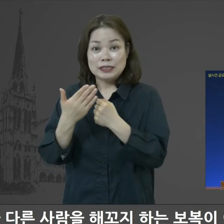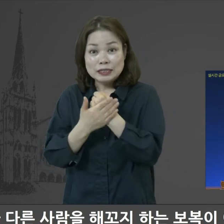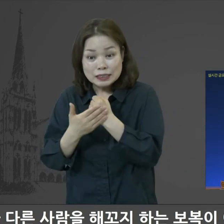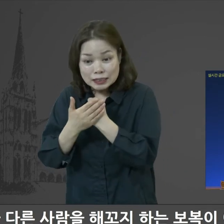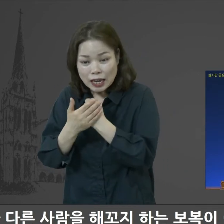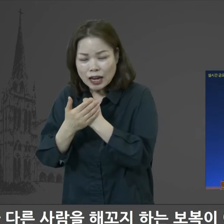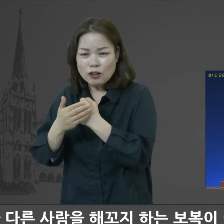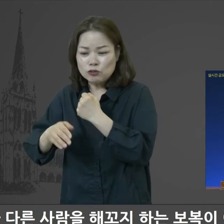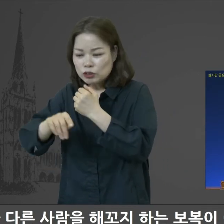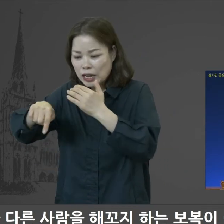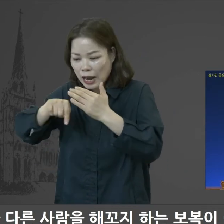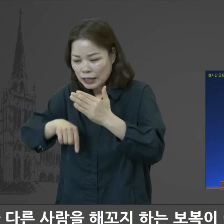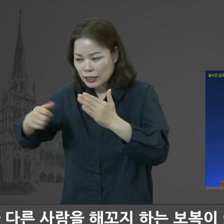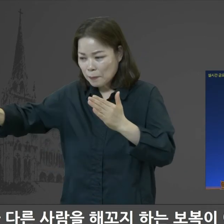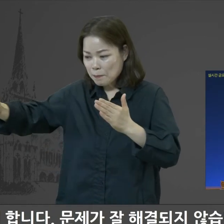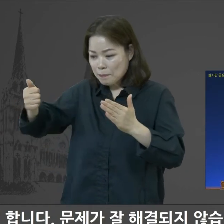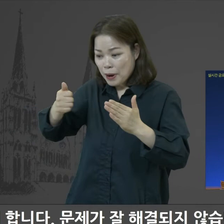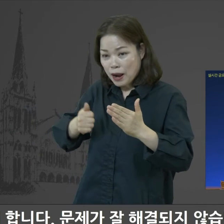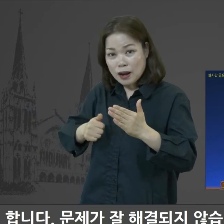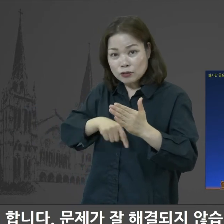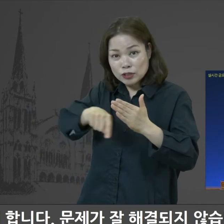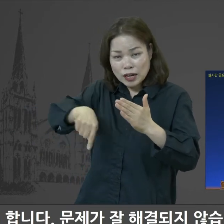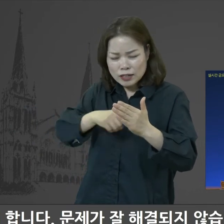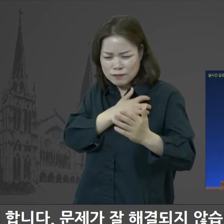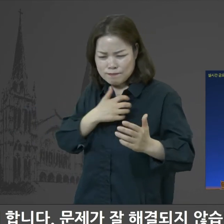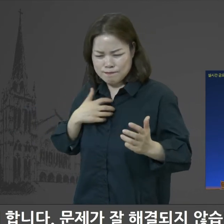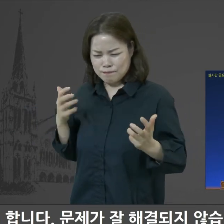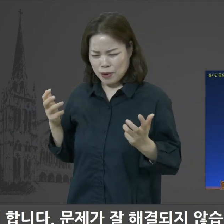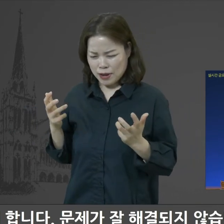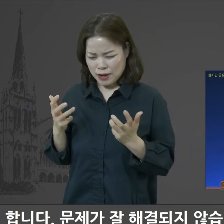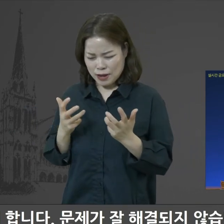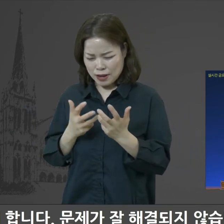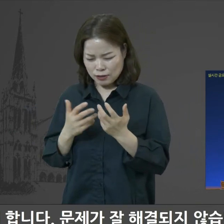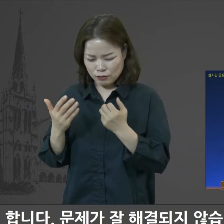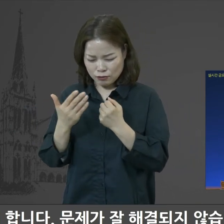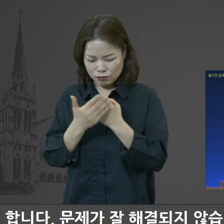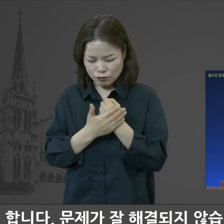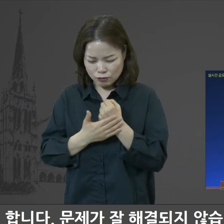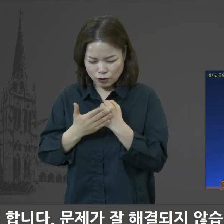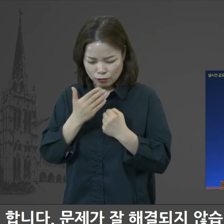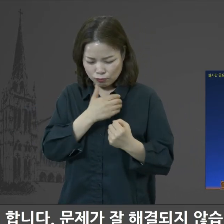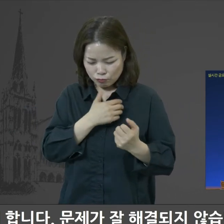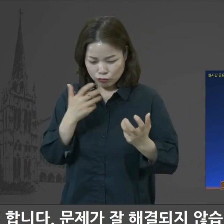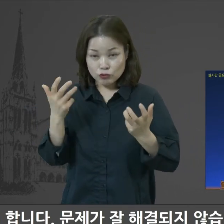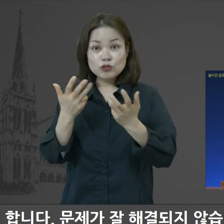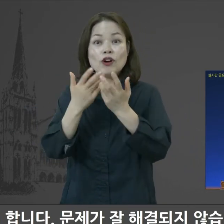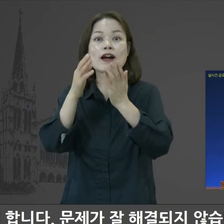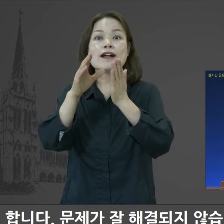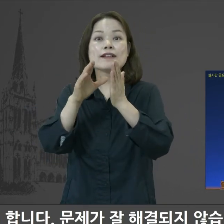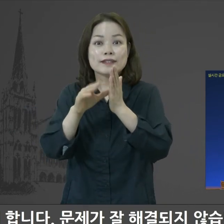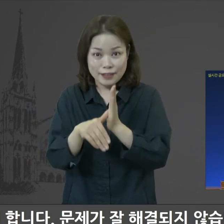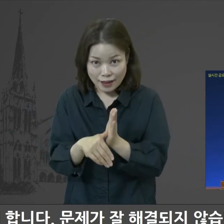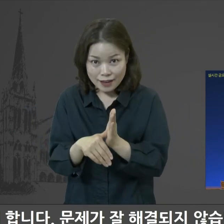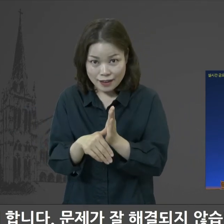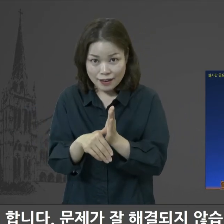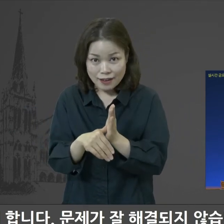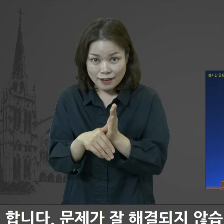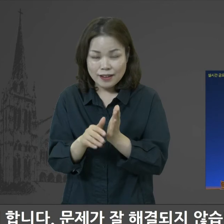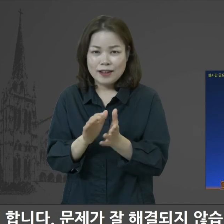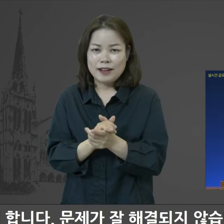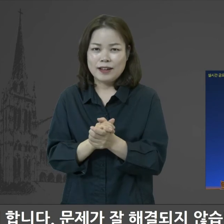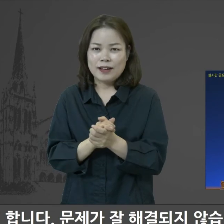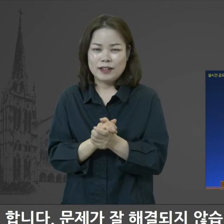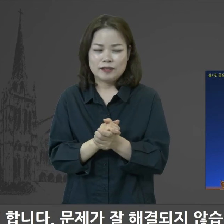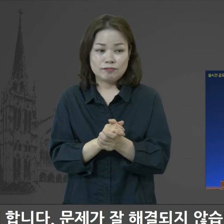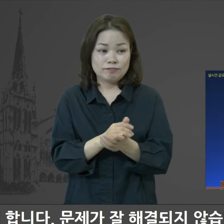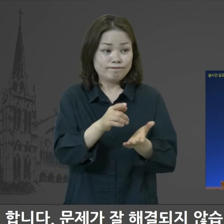은혜의 원리가 우리 안에 들어와서 그 은혜가 우리를 충만케 하고 은혜가 우리를 풍족하게 할 때, 그때